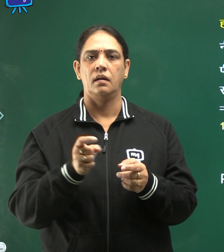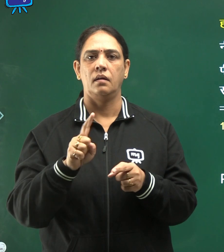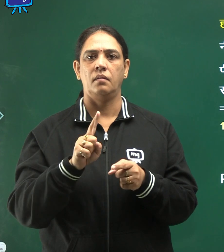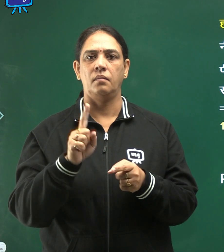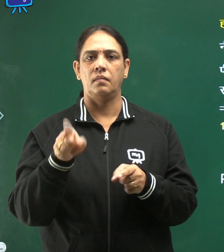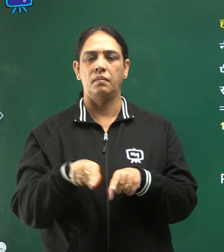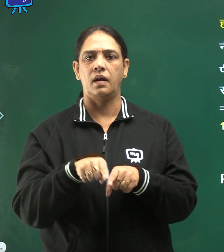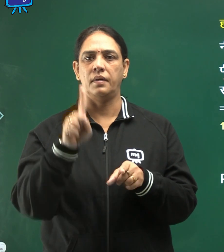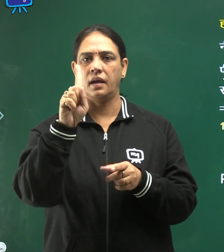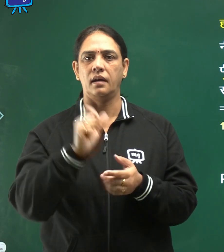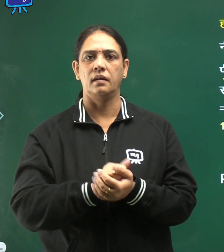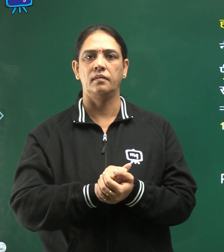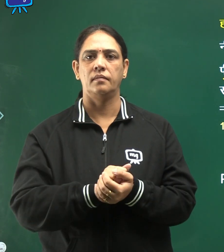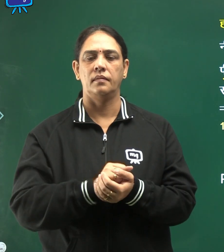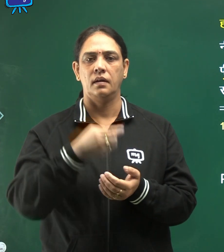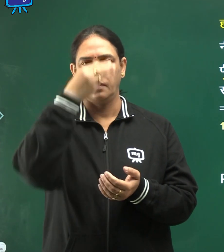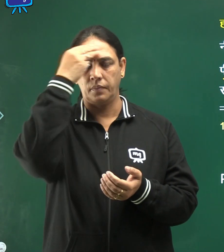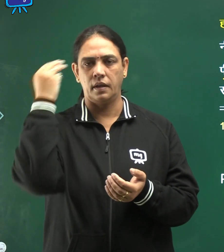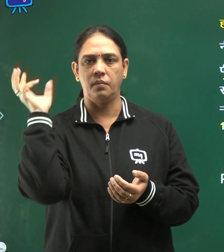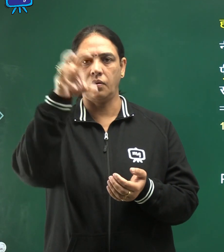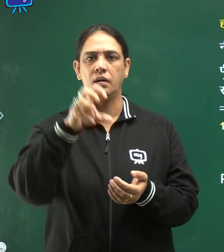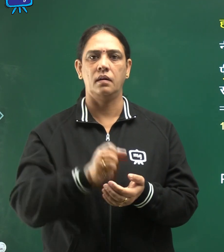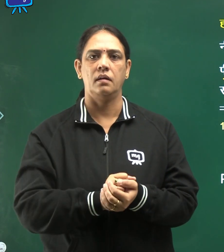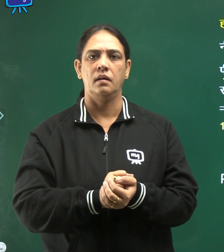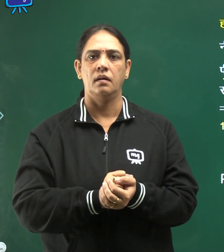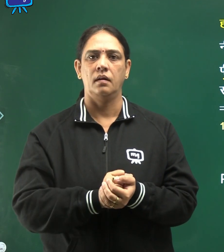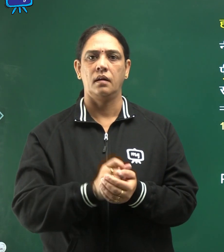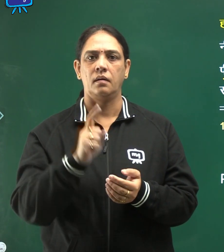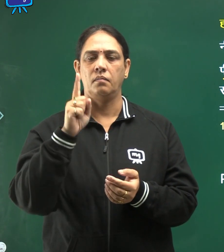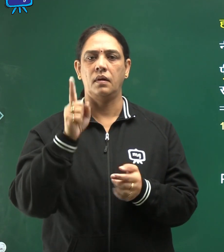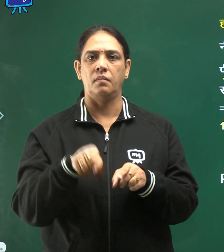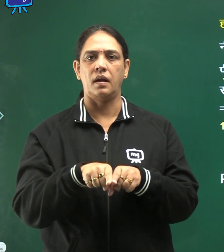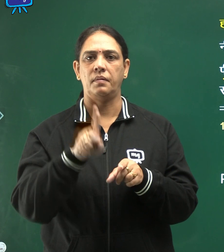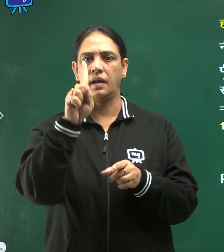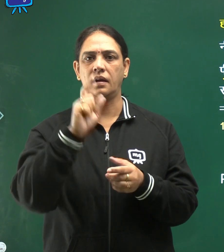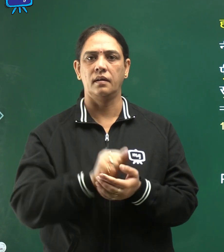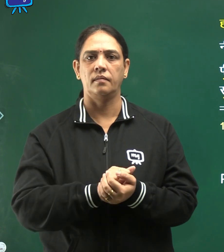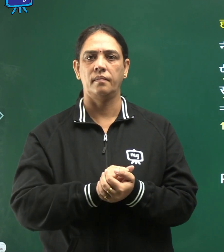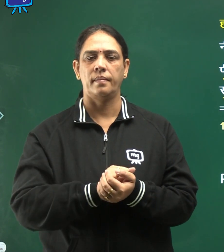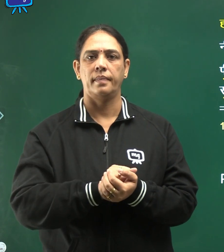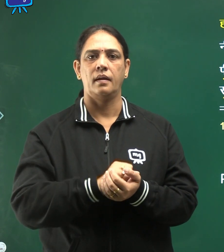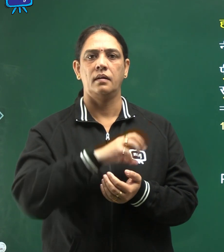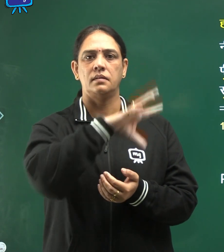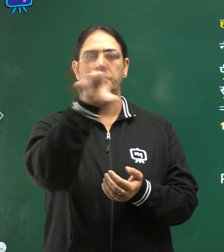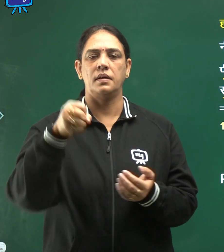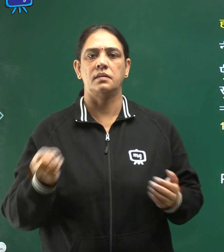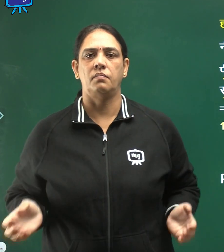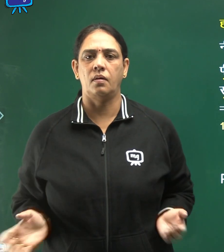बराबर 1, पीली गेंद बराबर 1। सभी